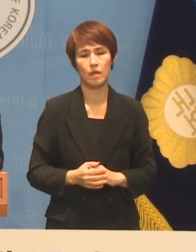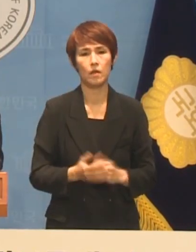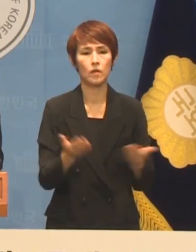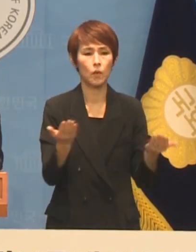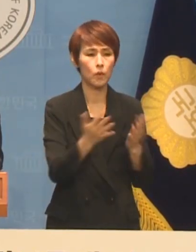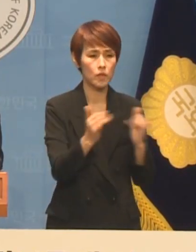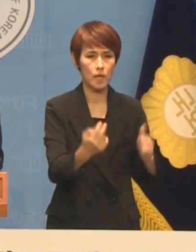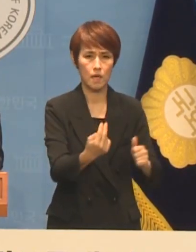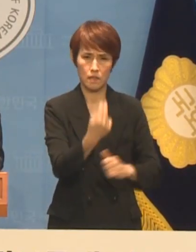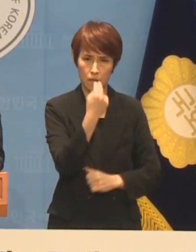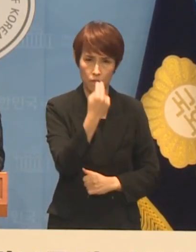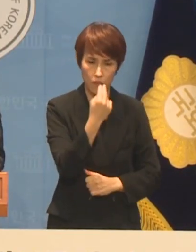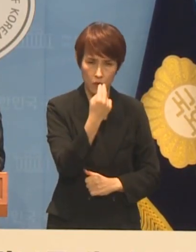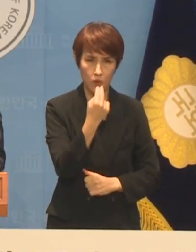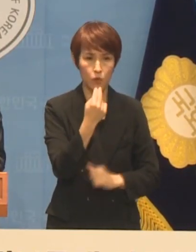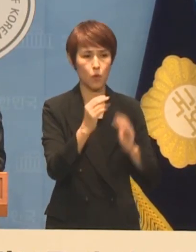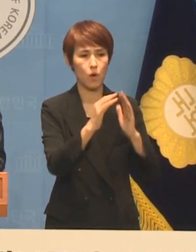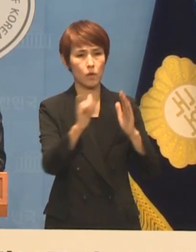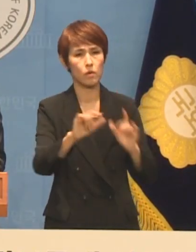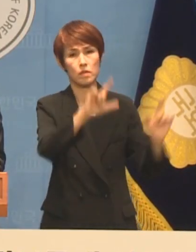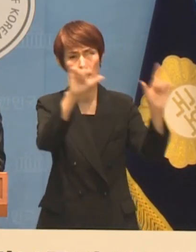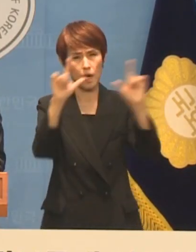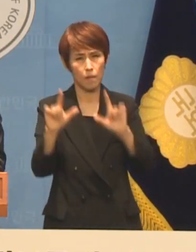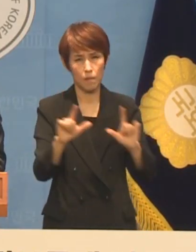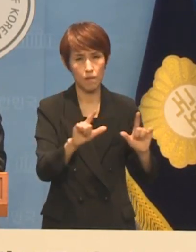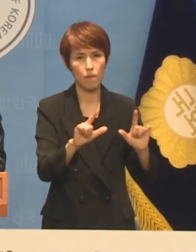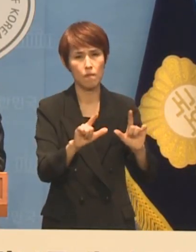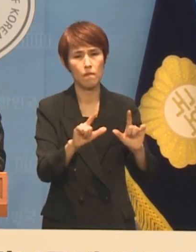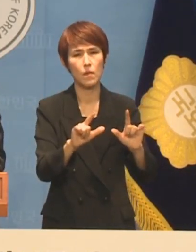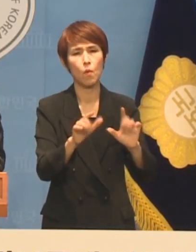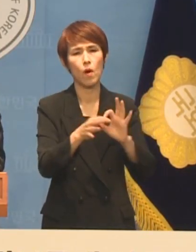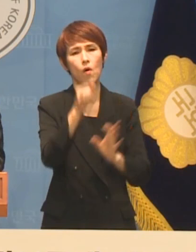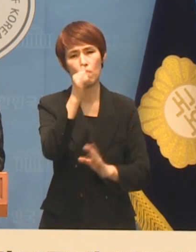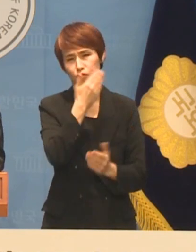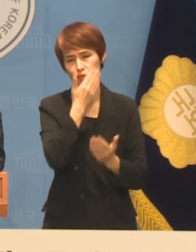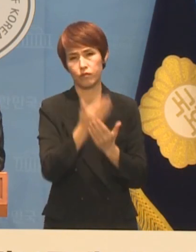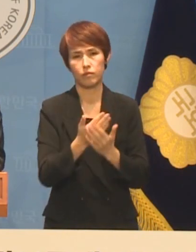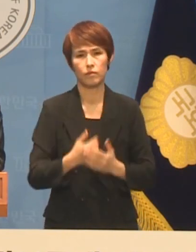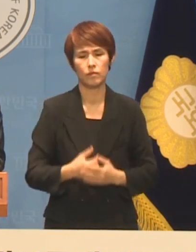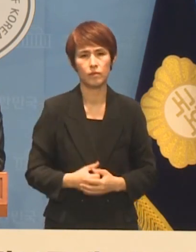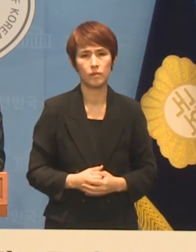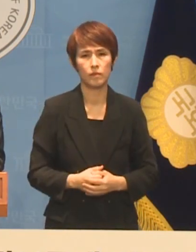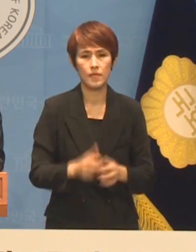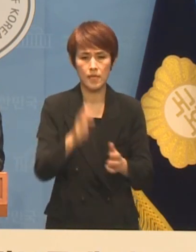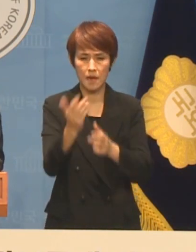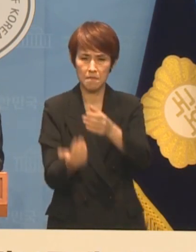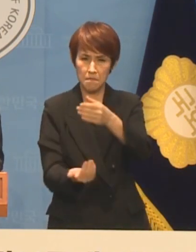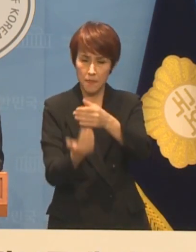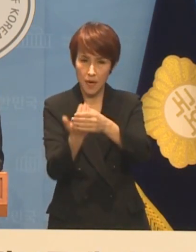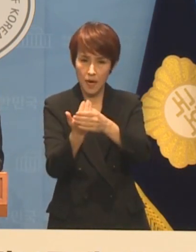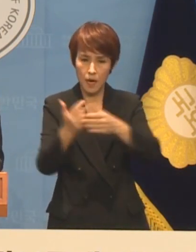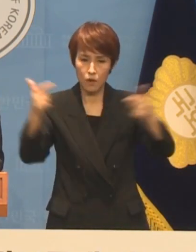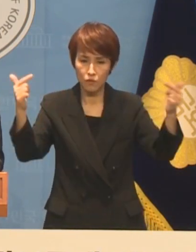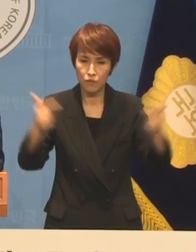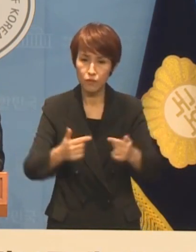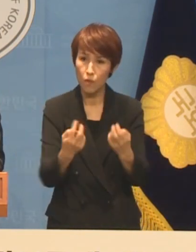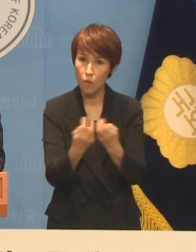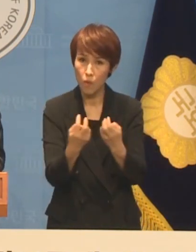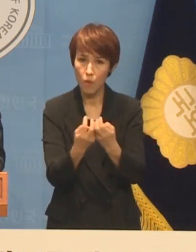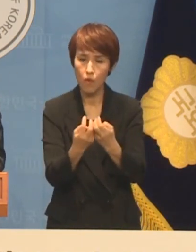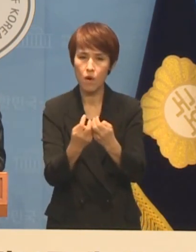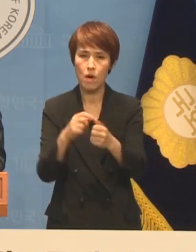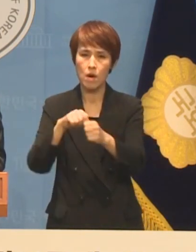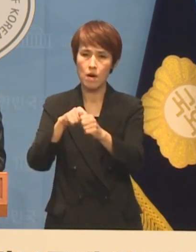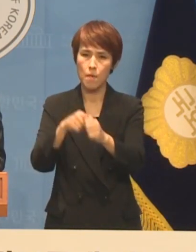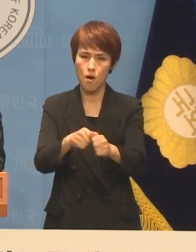노동자의 생명과 그 가족의 삶이 걸린 중대한 문제입니다. 산업재해를 줄이기 위해서는 처벌